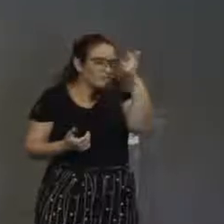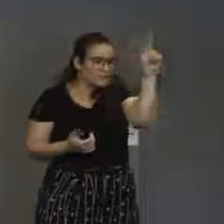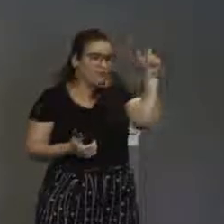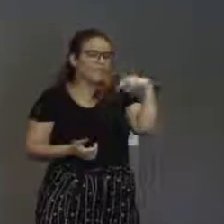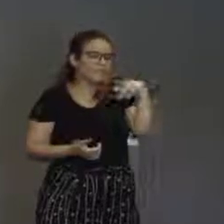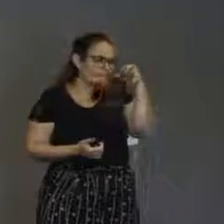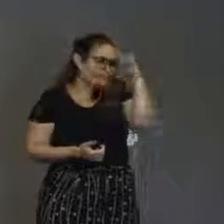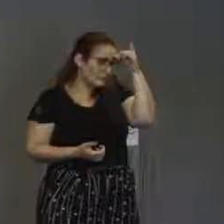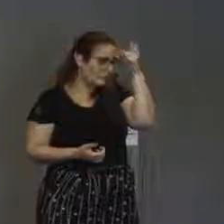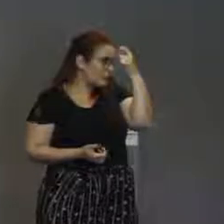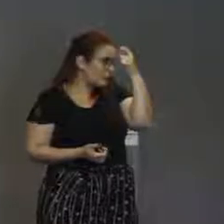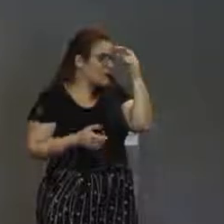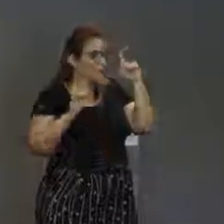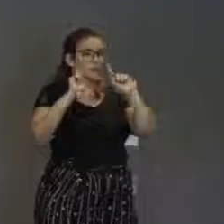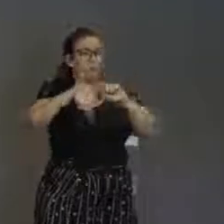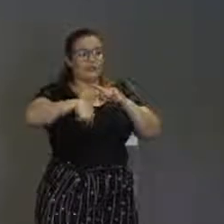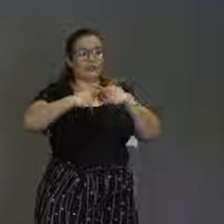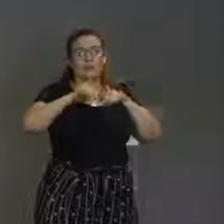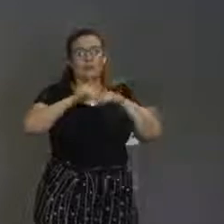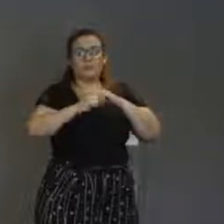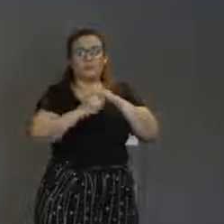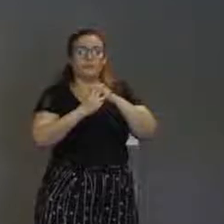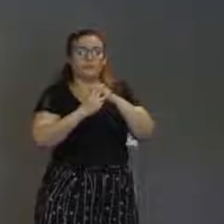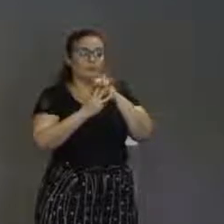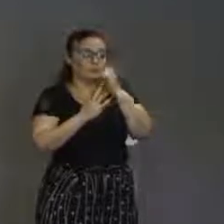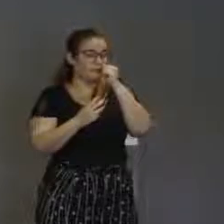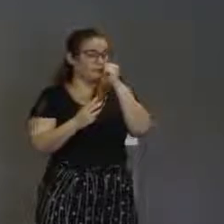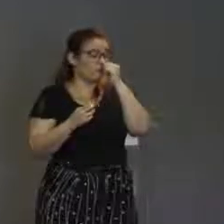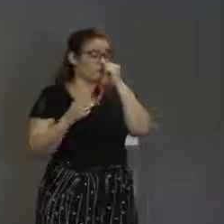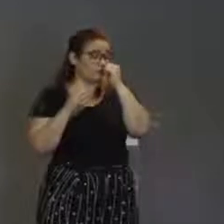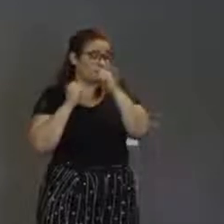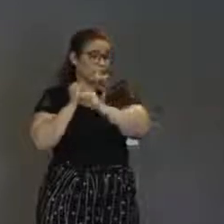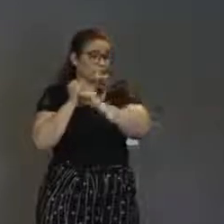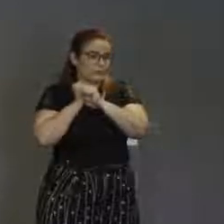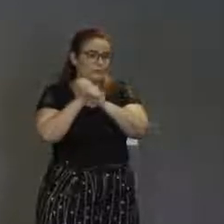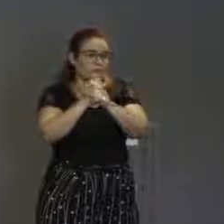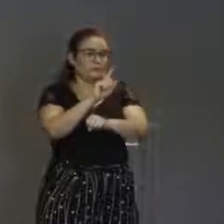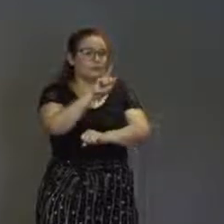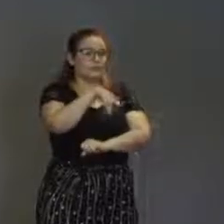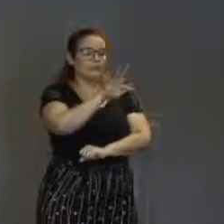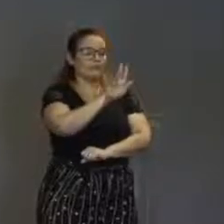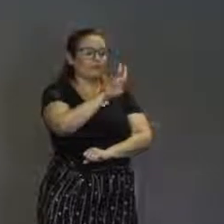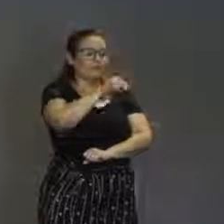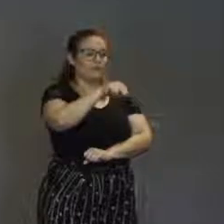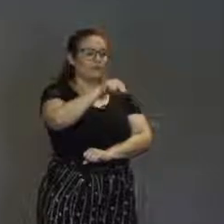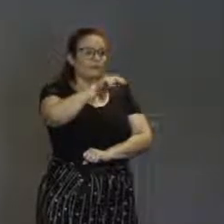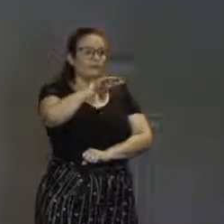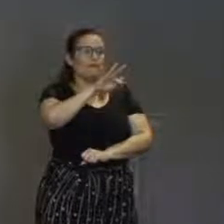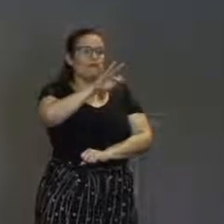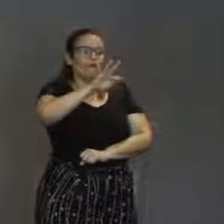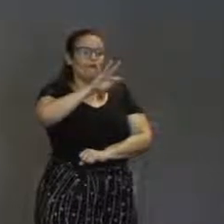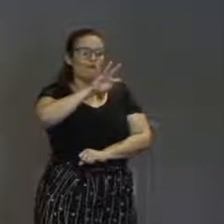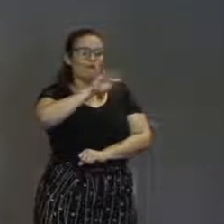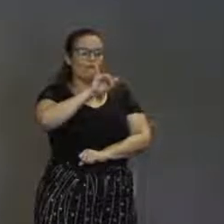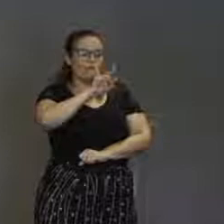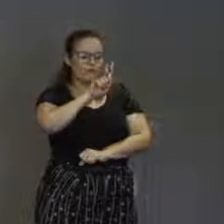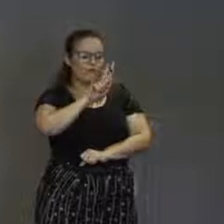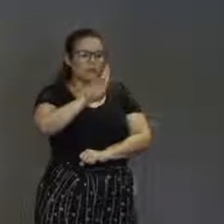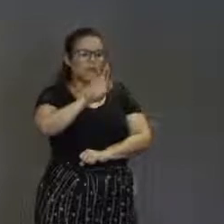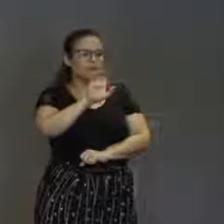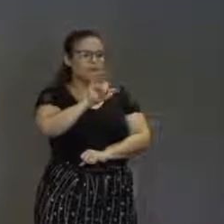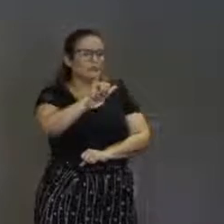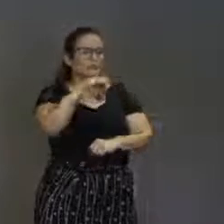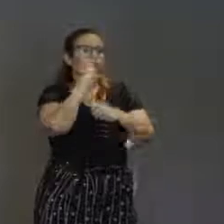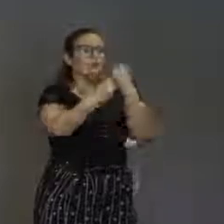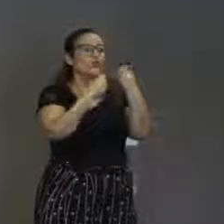um trabalho, inclusive, da Volkswagen, já de muitos anos, que é a tal da Fan Theory, né? Quando a gente fala de como é que eu vou mexendo com a